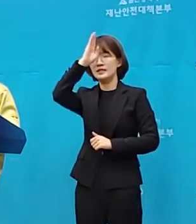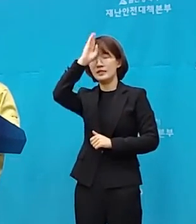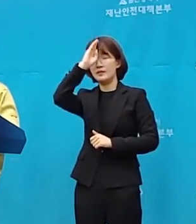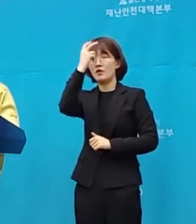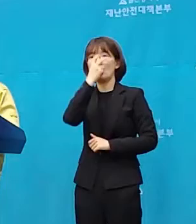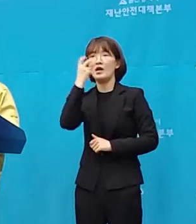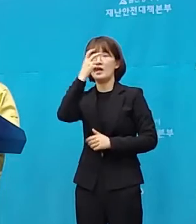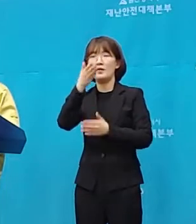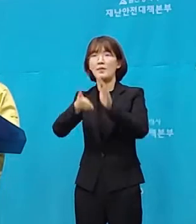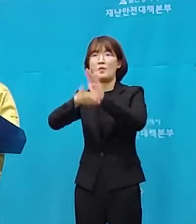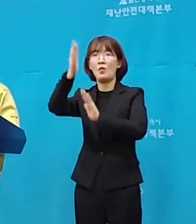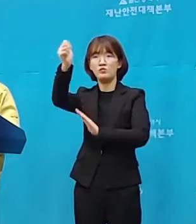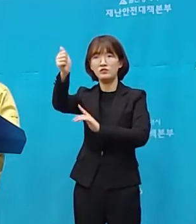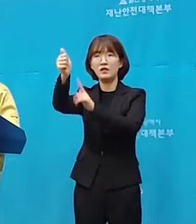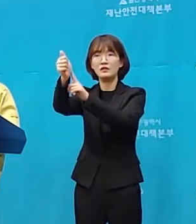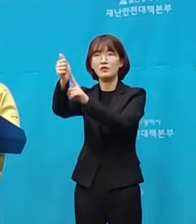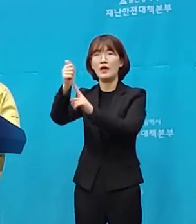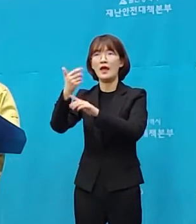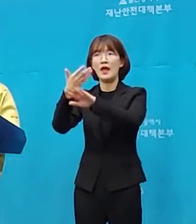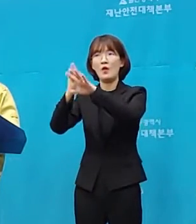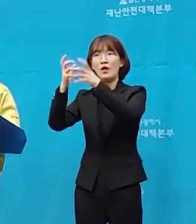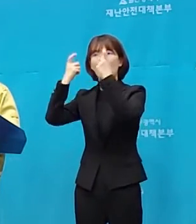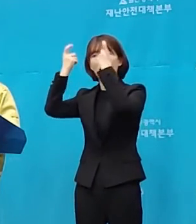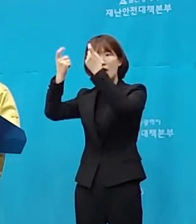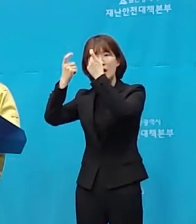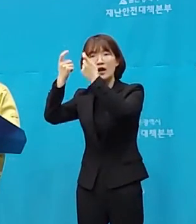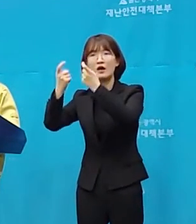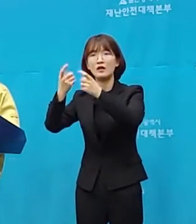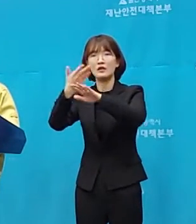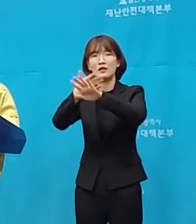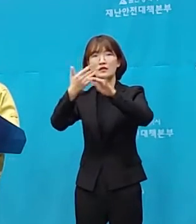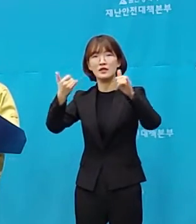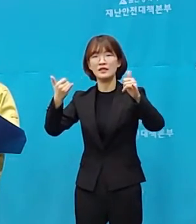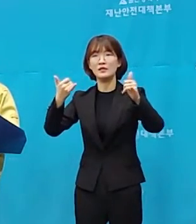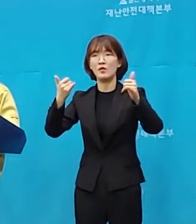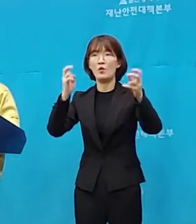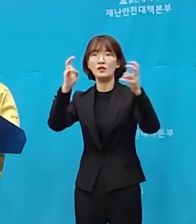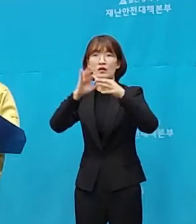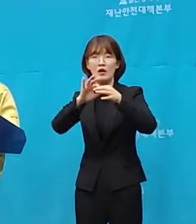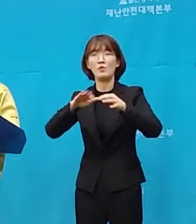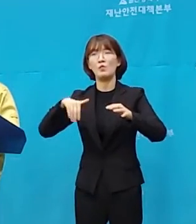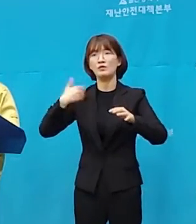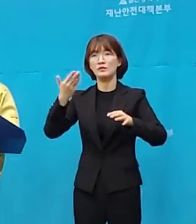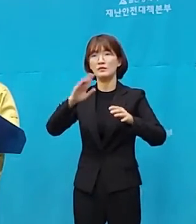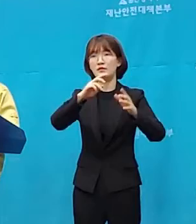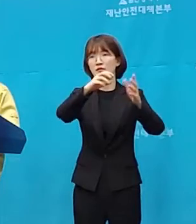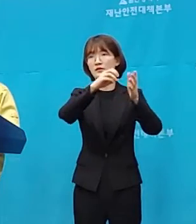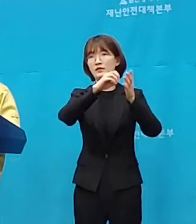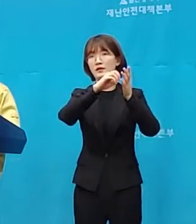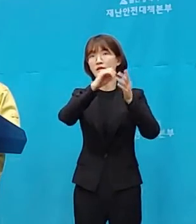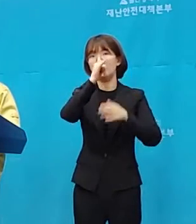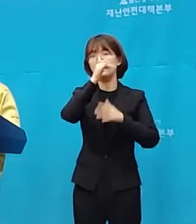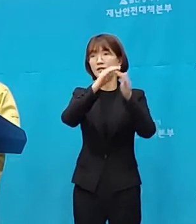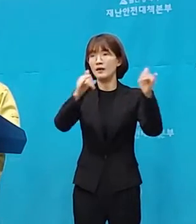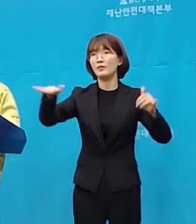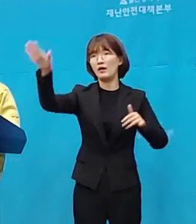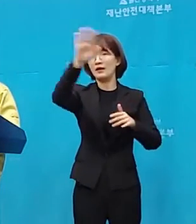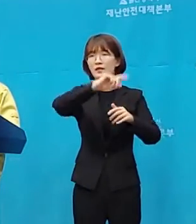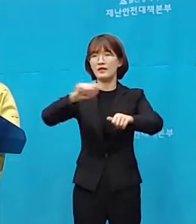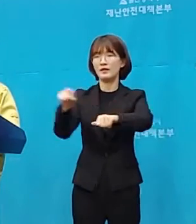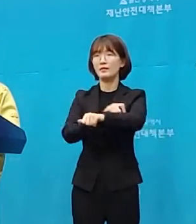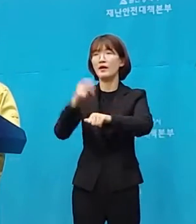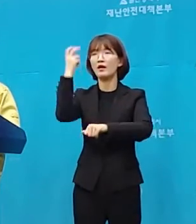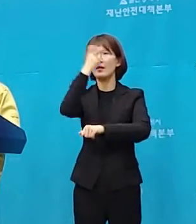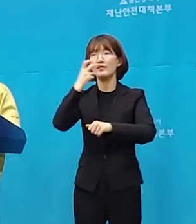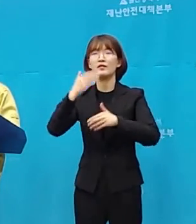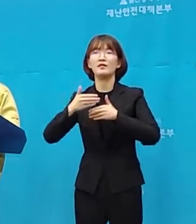그 해외 여행 중이나 그 사업자 그 입국하시는 분들에서 대해서 특별히 아마 검역 절차를